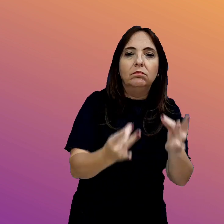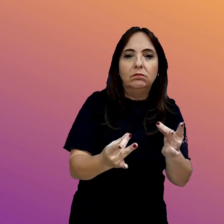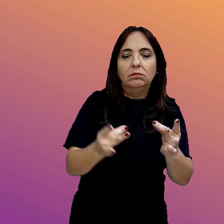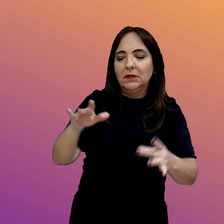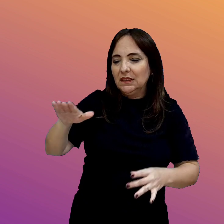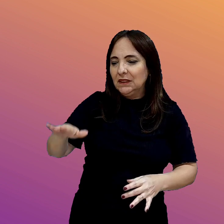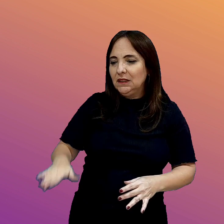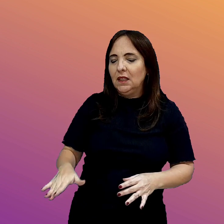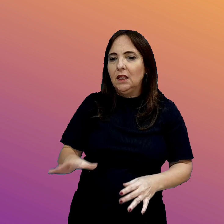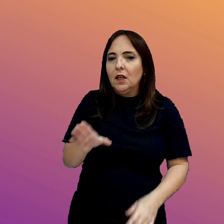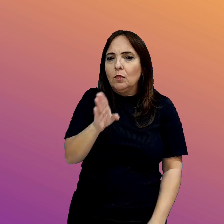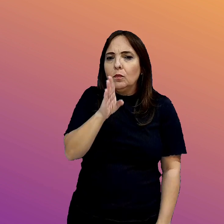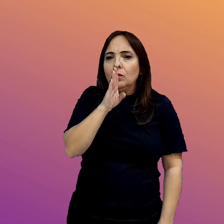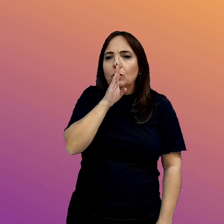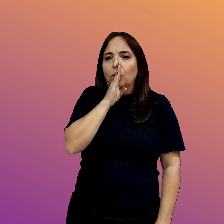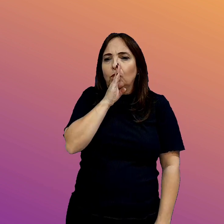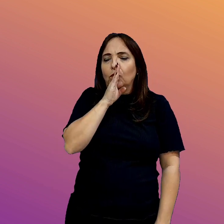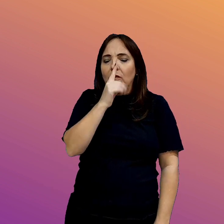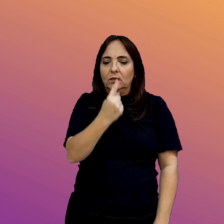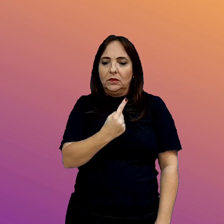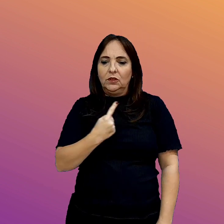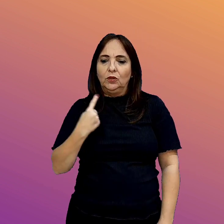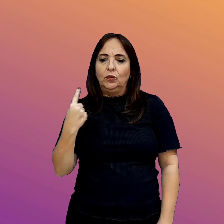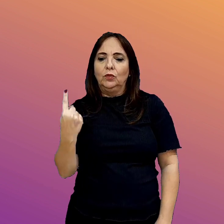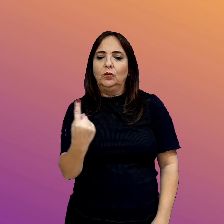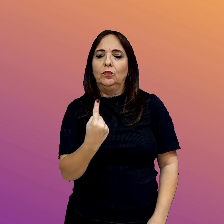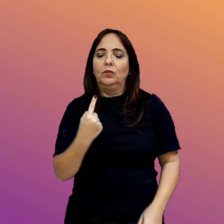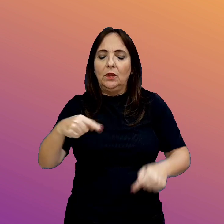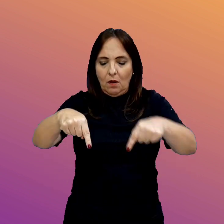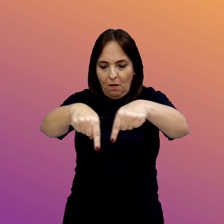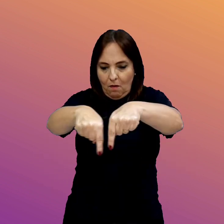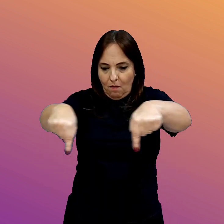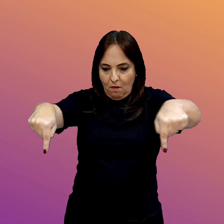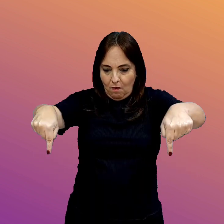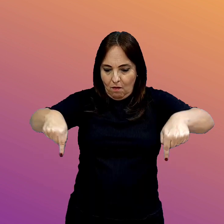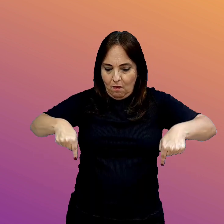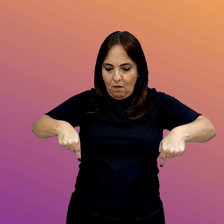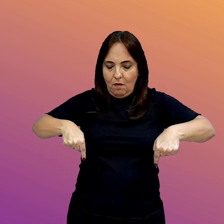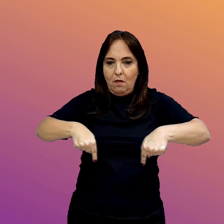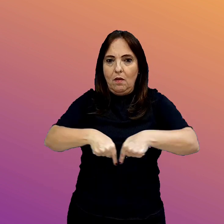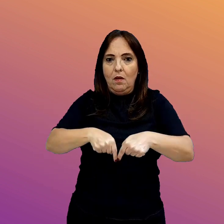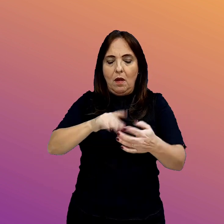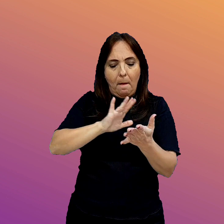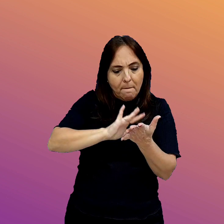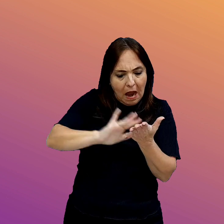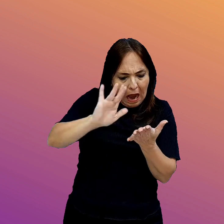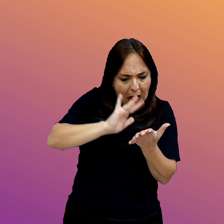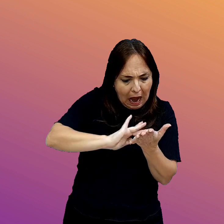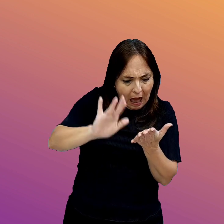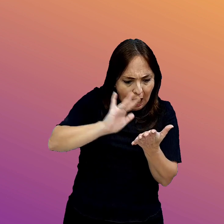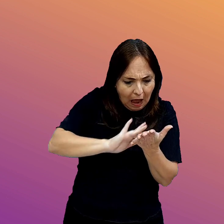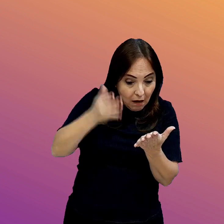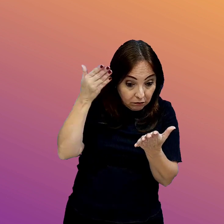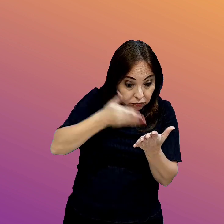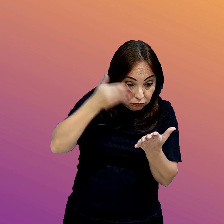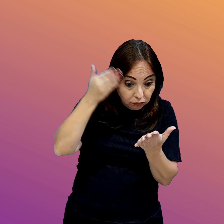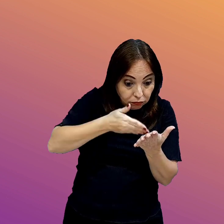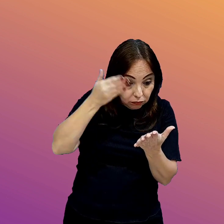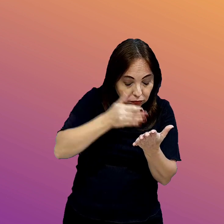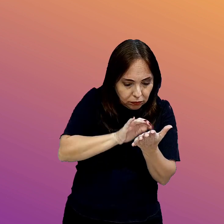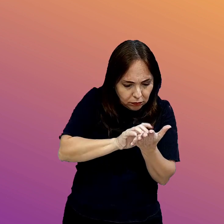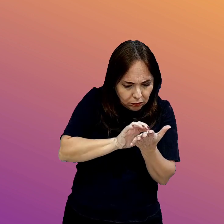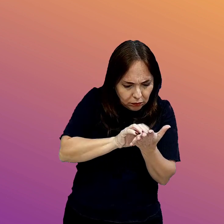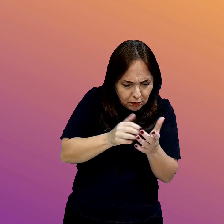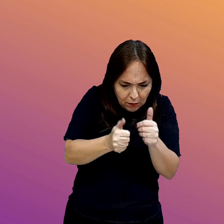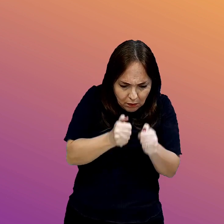muito reclusas, muito sozinhas dentro dos quartos, né, muito no celular. A gente tem que ter cuidado. O que as